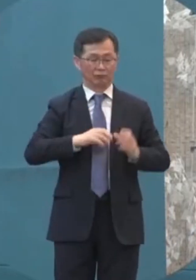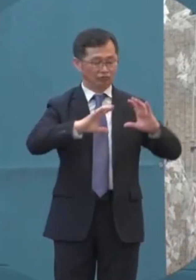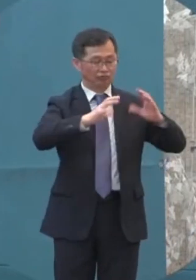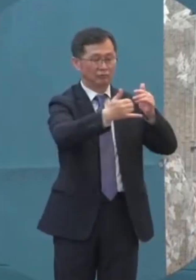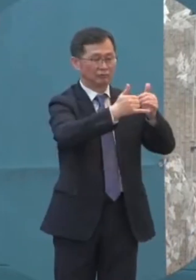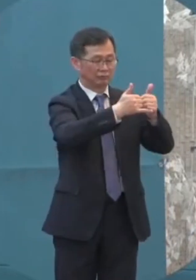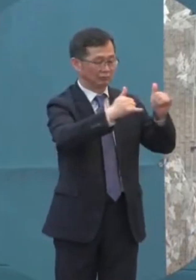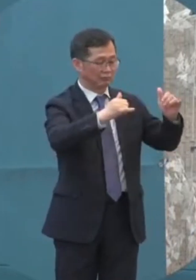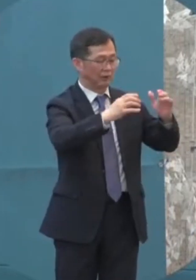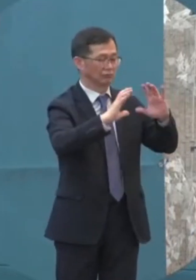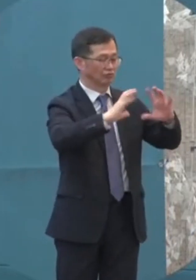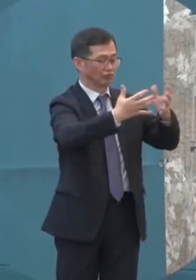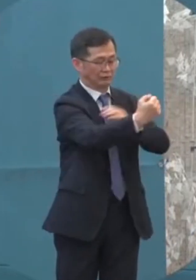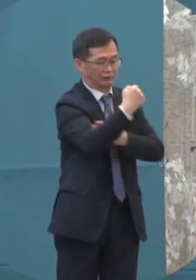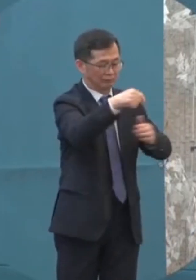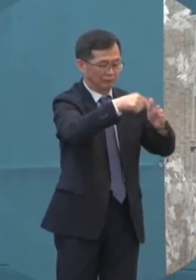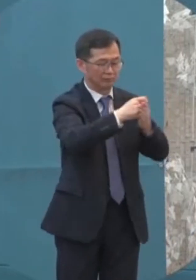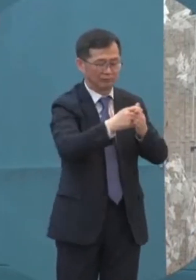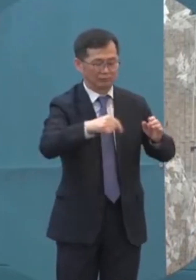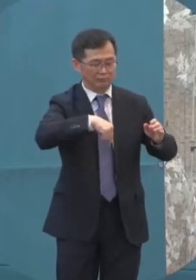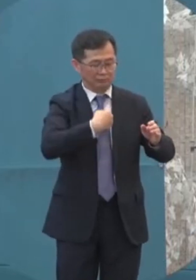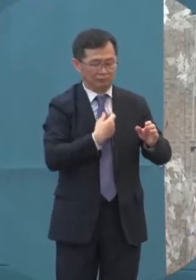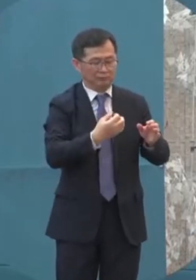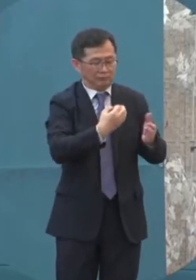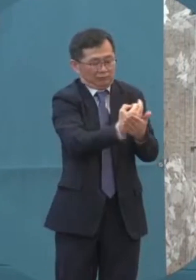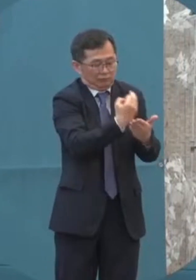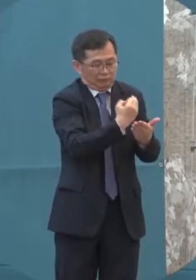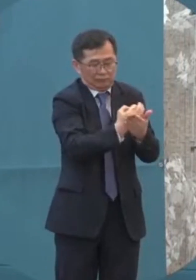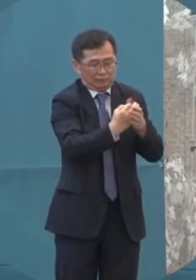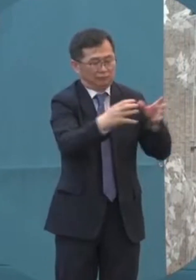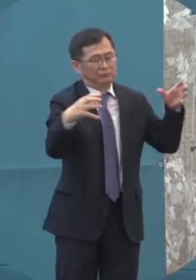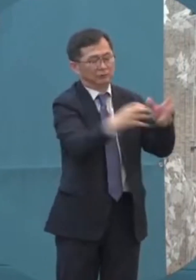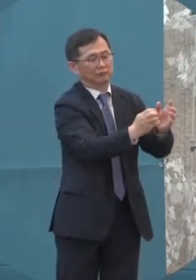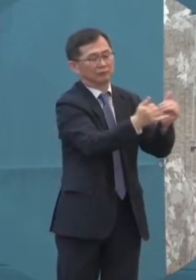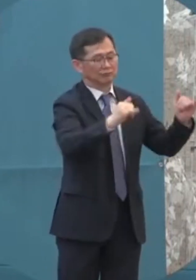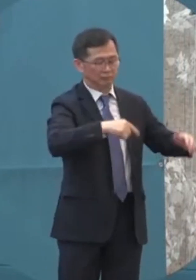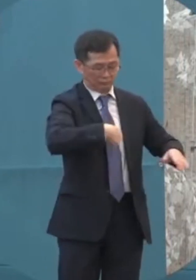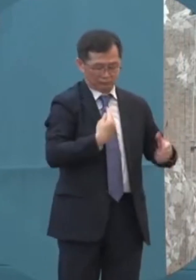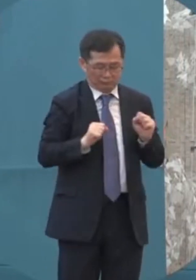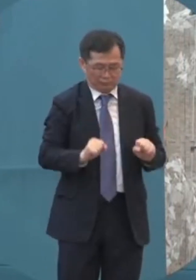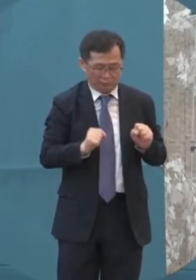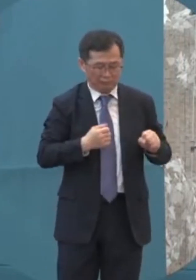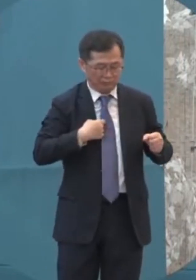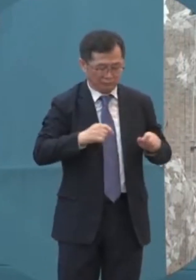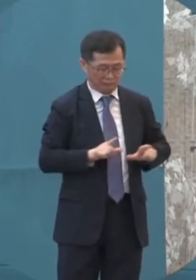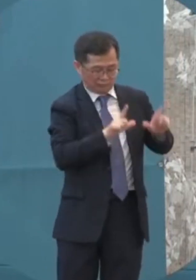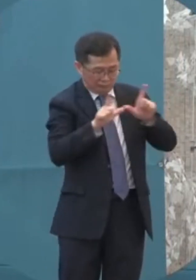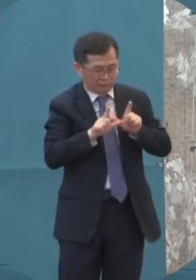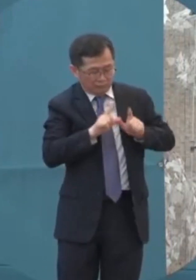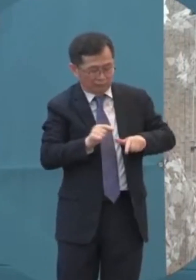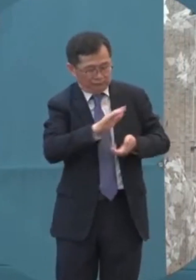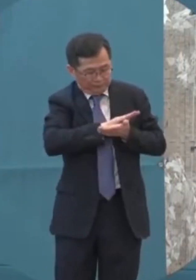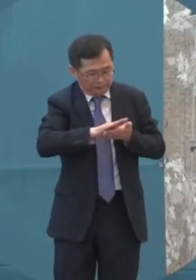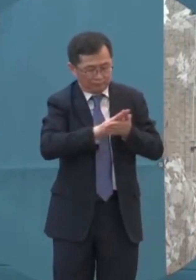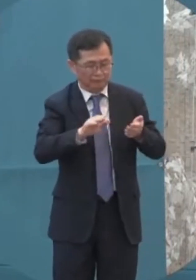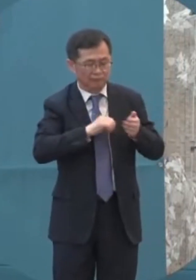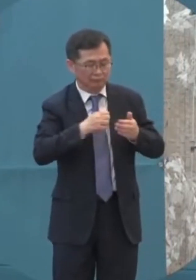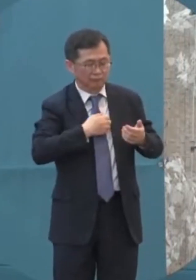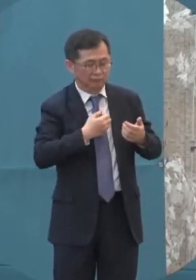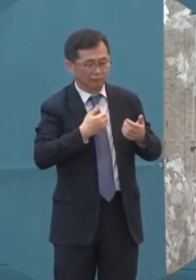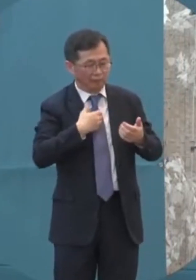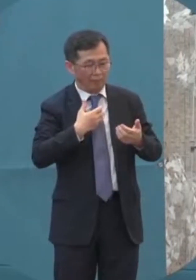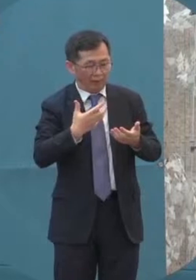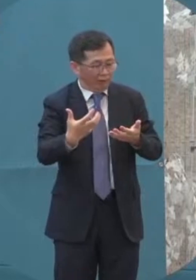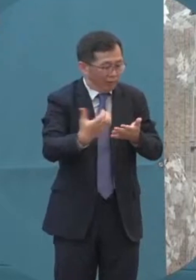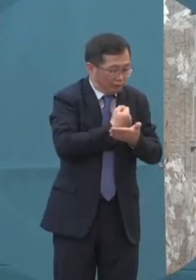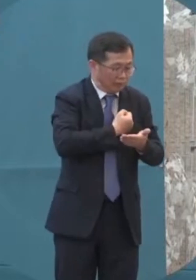국민의힘은 정치 자영업자들 집합소 같이 보입니다. 자기 생계와 웰빙을 위해서 보따리 싸고 왔다가